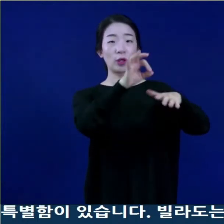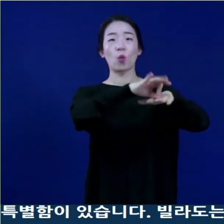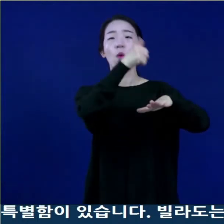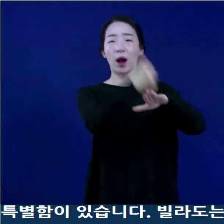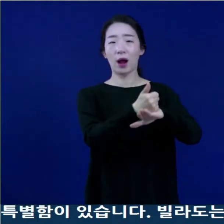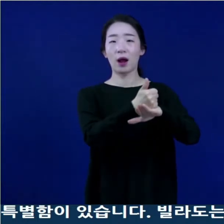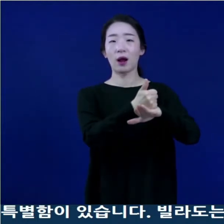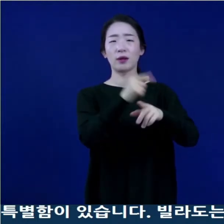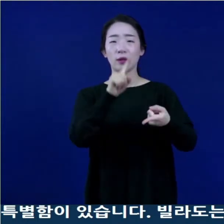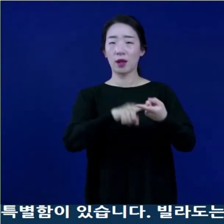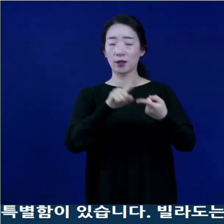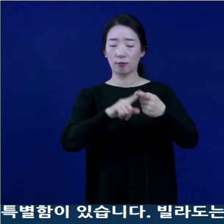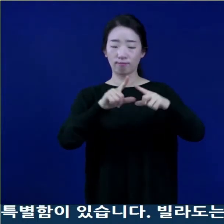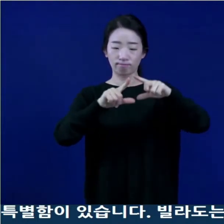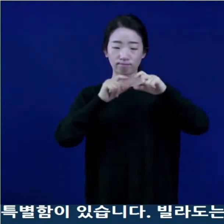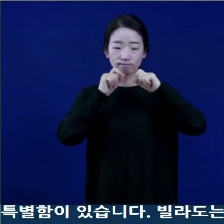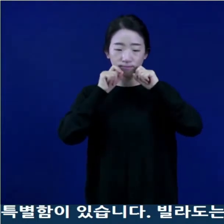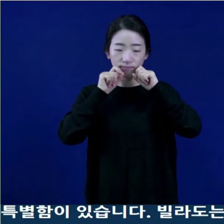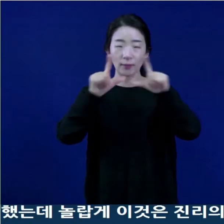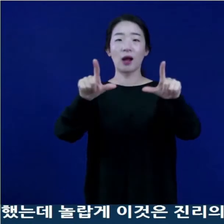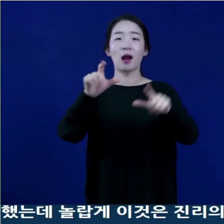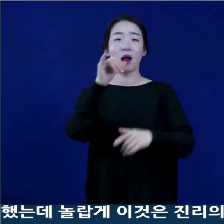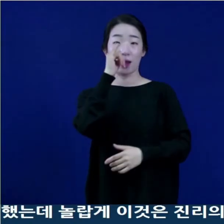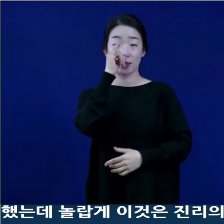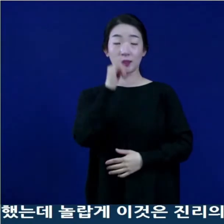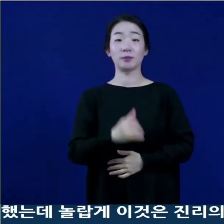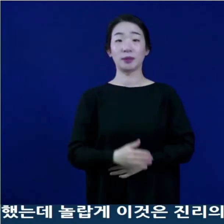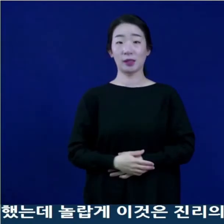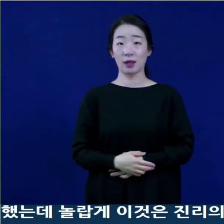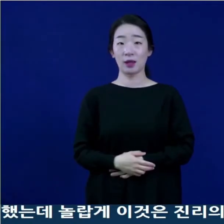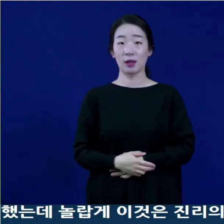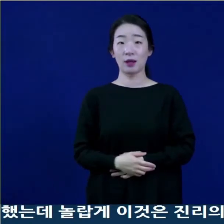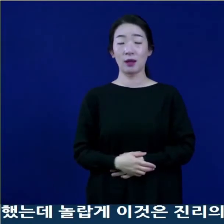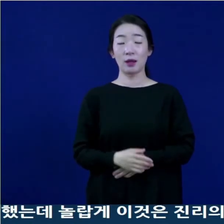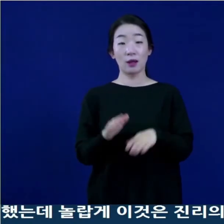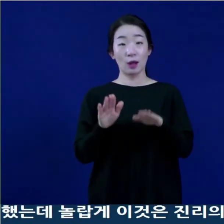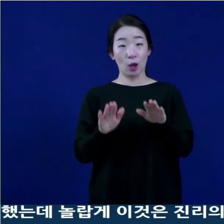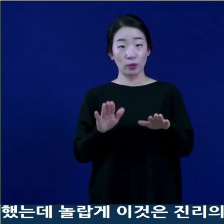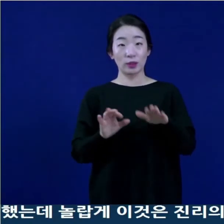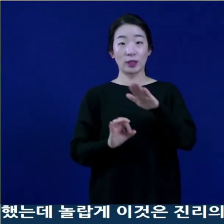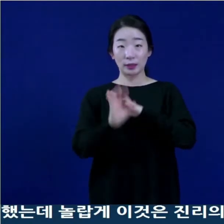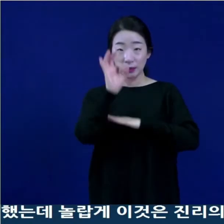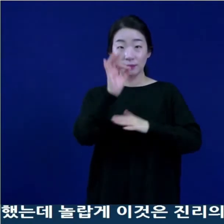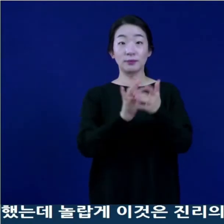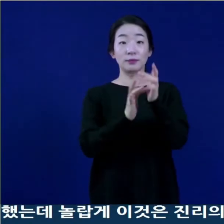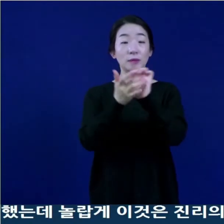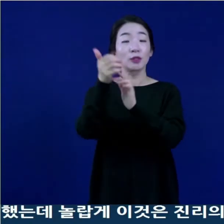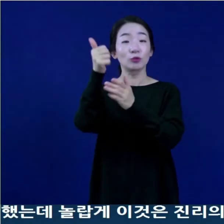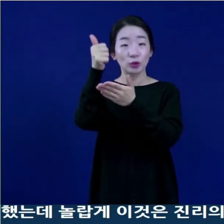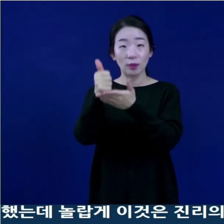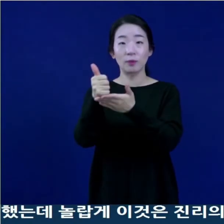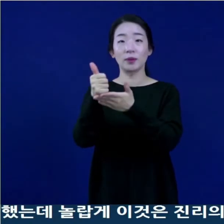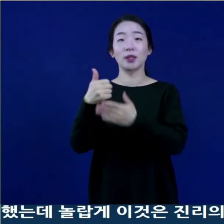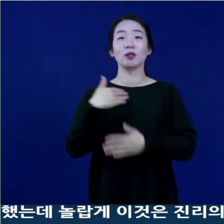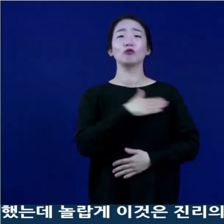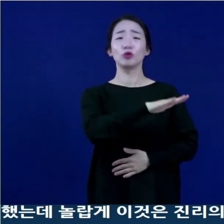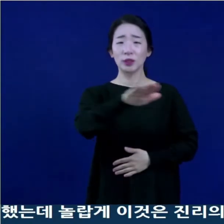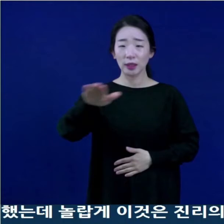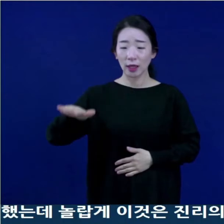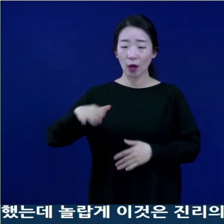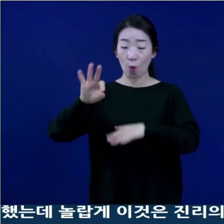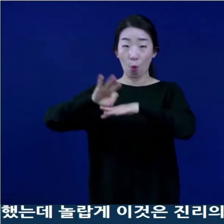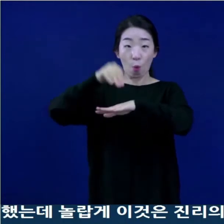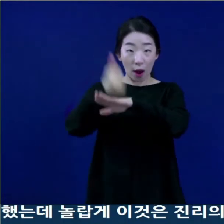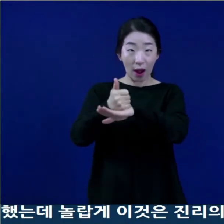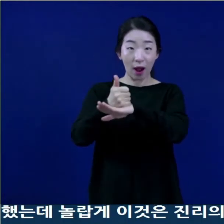있는 것이죠. 사랑하는 여러분, 오늘 아침 우리 사랑하는 예수님이 우리의 왕,